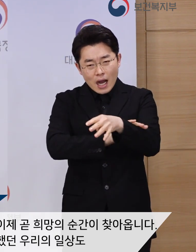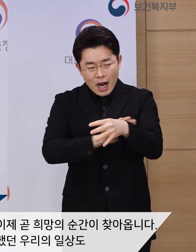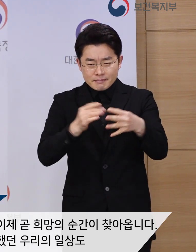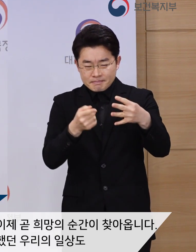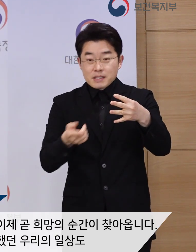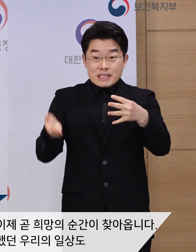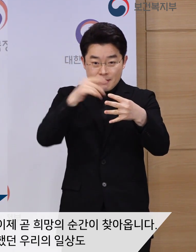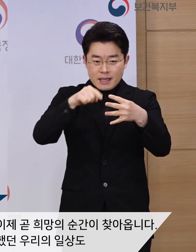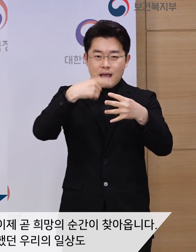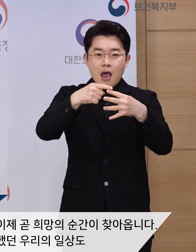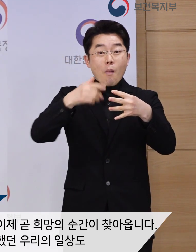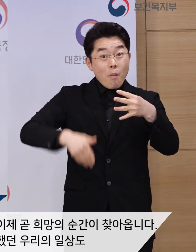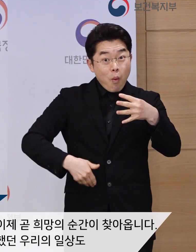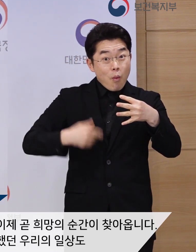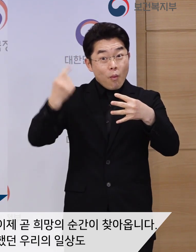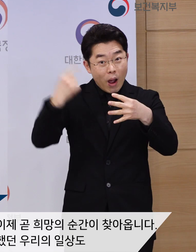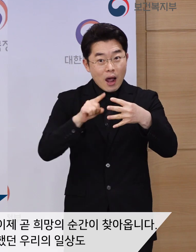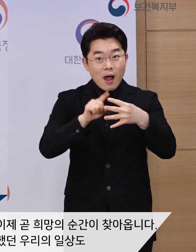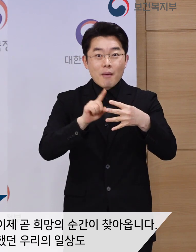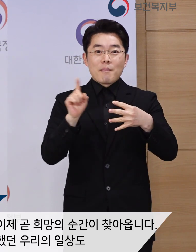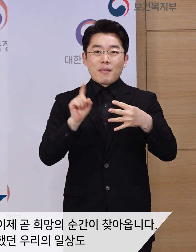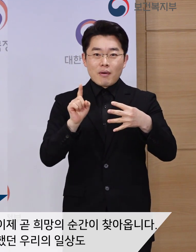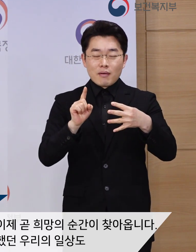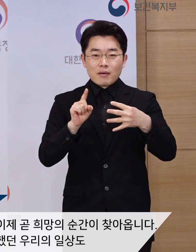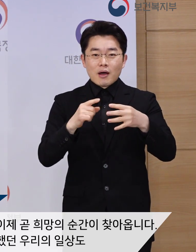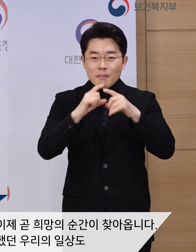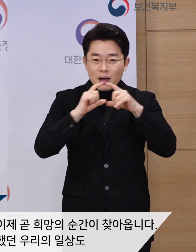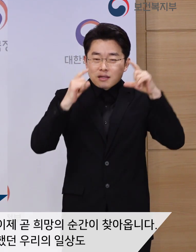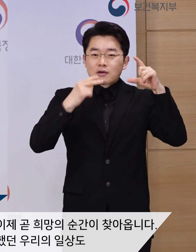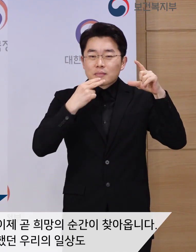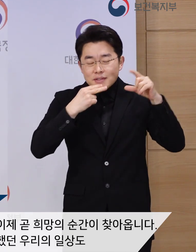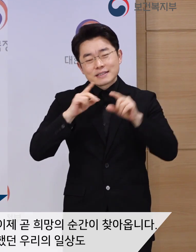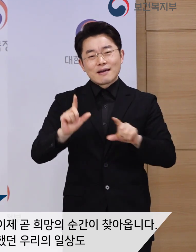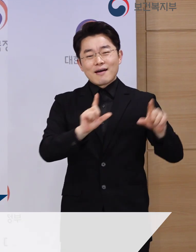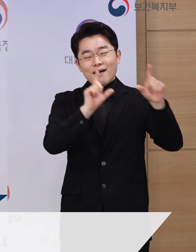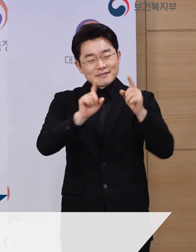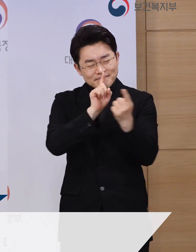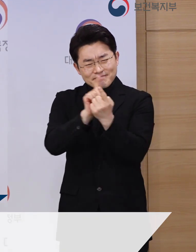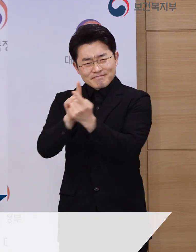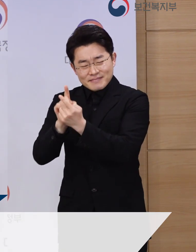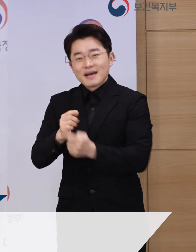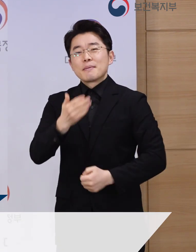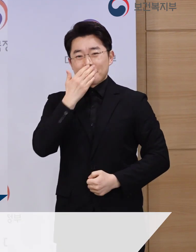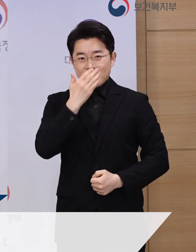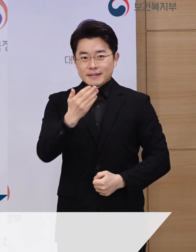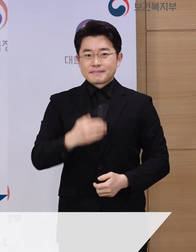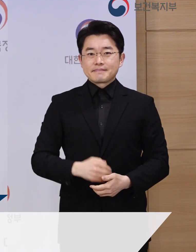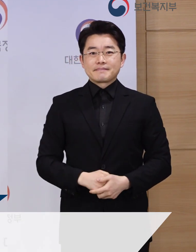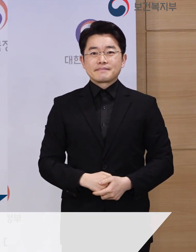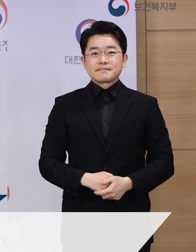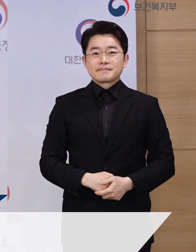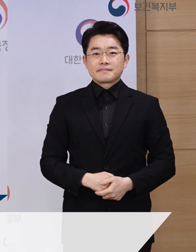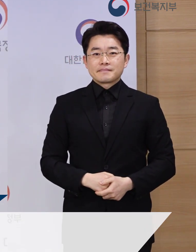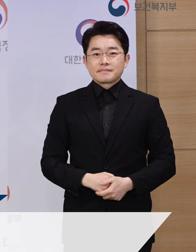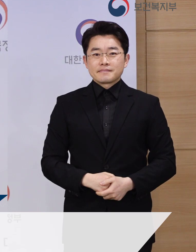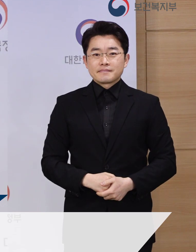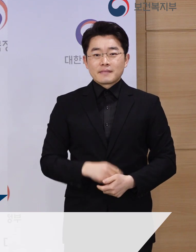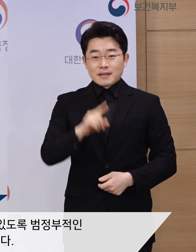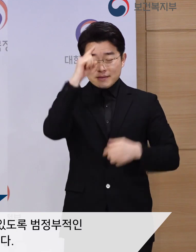잘 견디고 따뜻한 봄이 찾아올 때면 소중했던 우리의 일상도 함께 찾아 나갈 수 있을